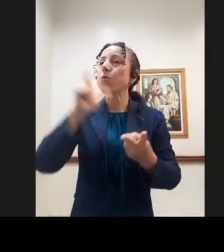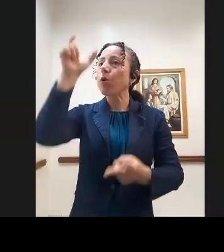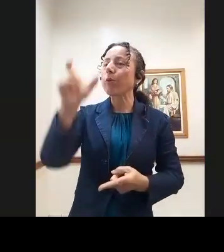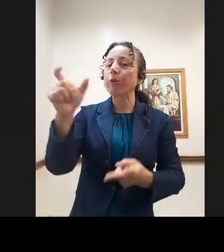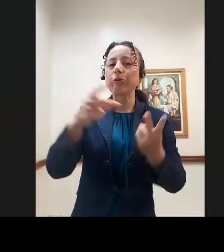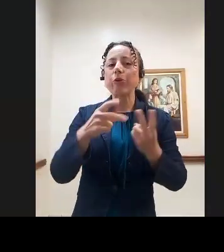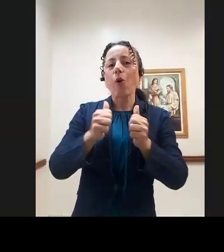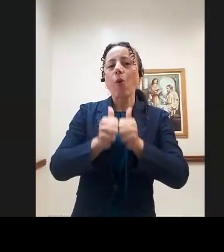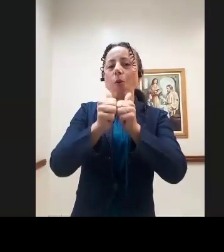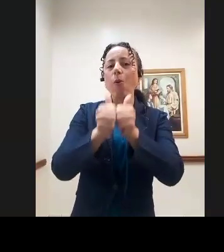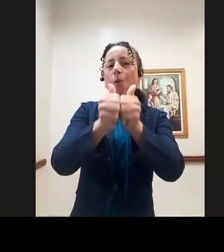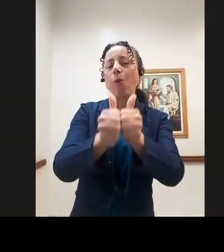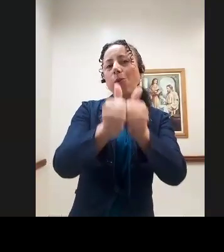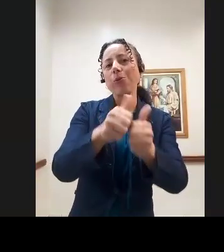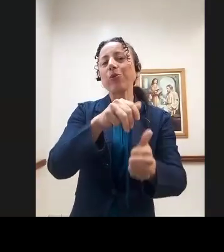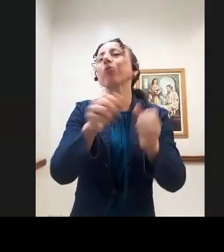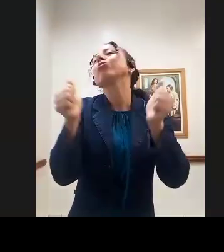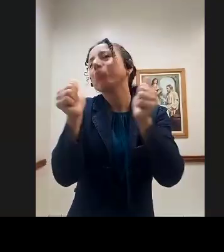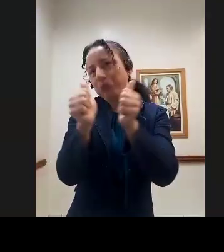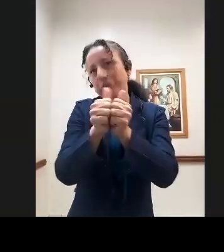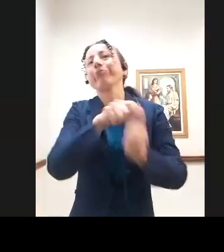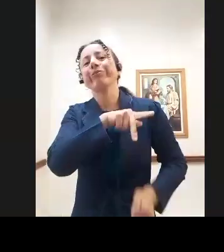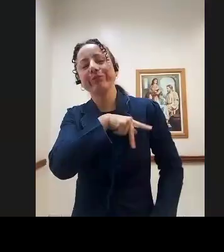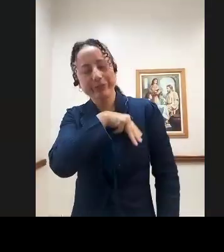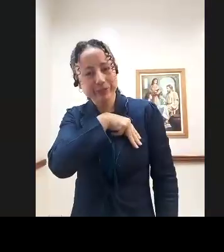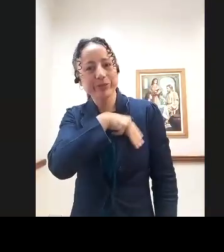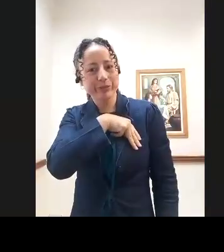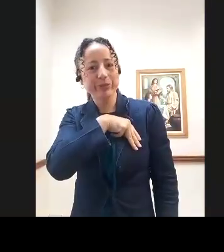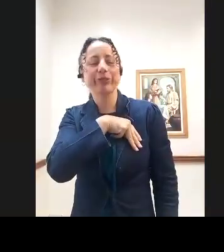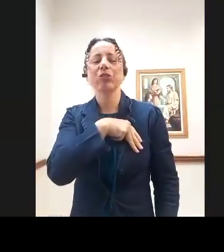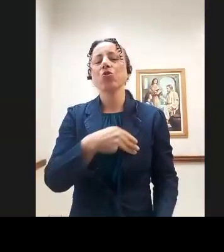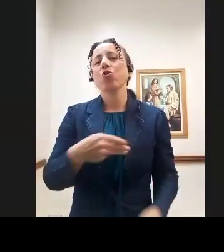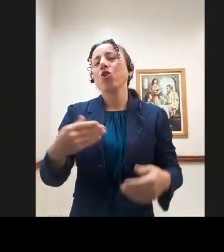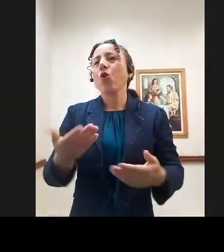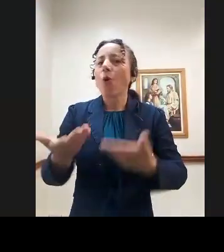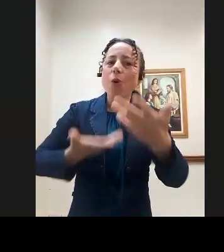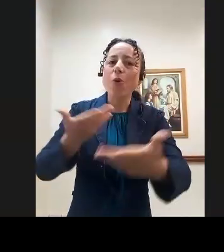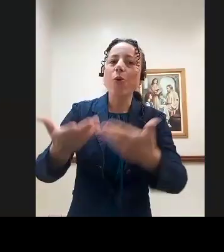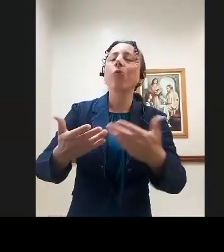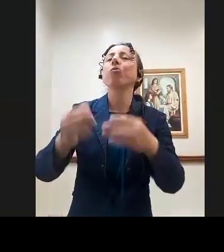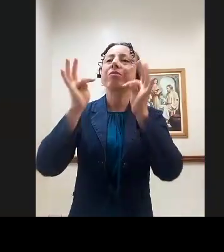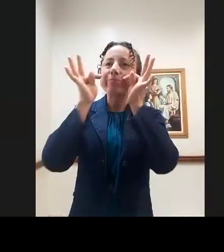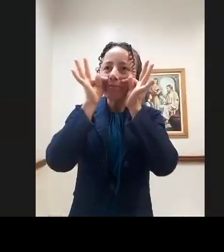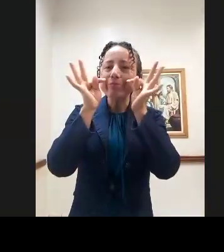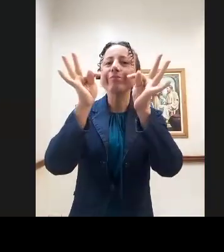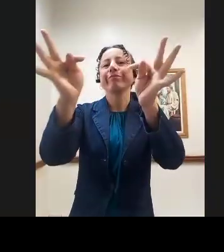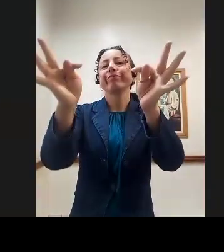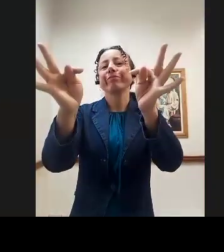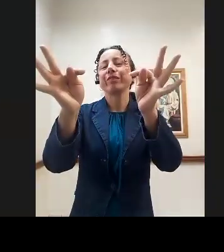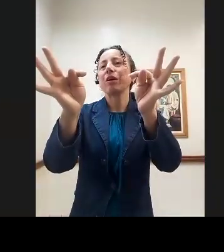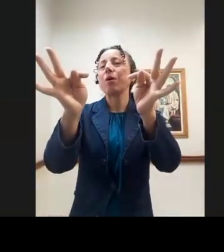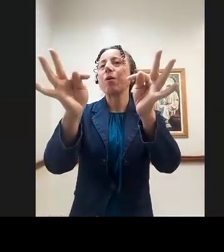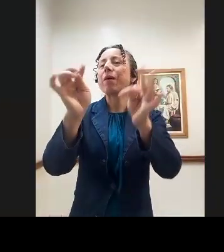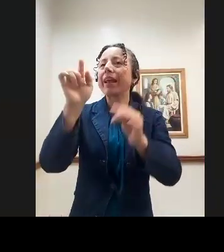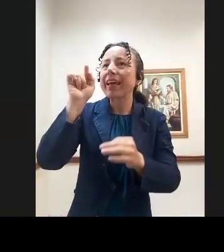pelos missionários, e eu quero hoje prestar um testemunho, não só para nós, mas sim para ela